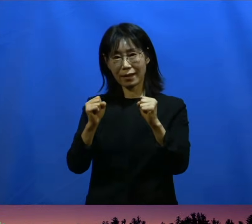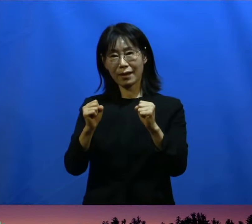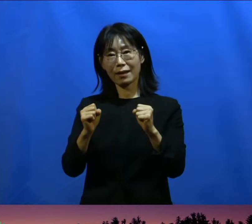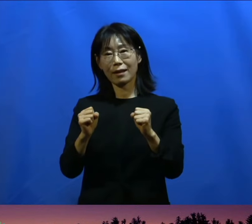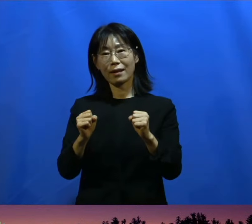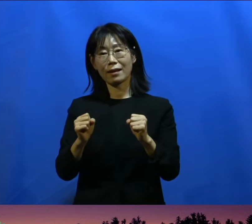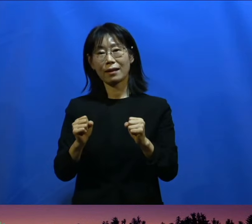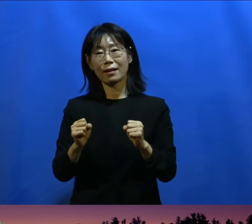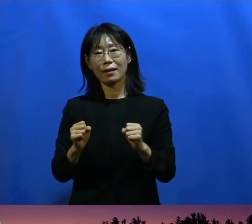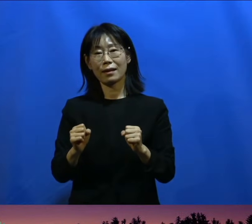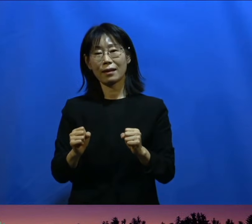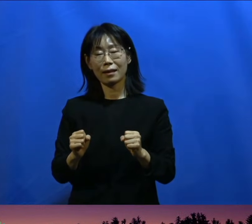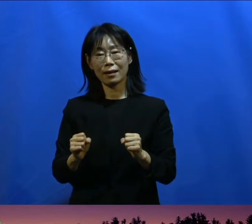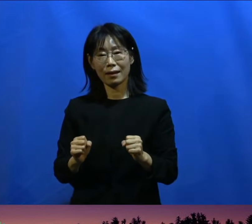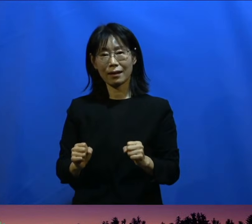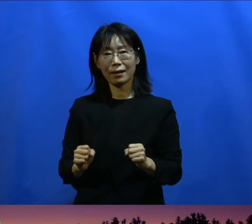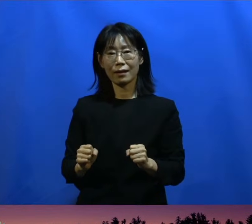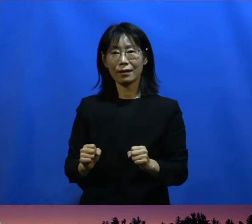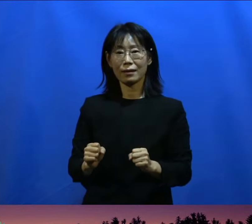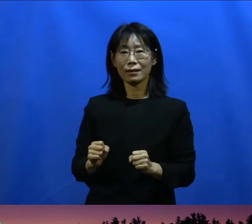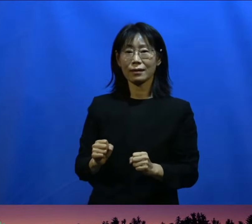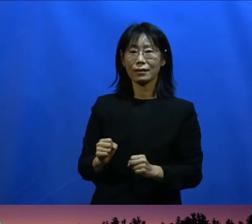앉으셨는데